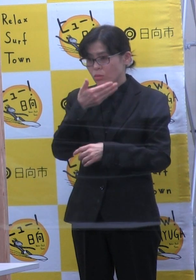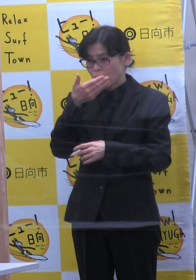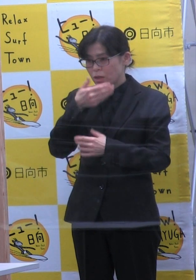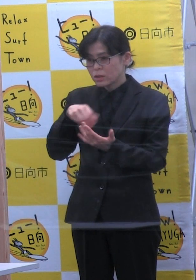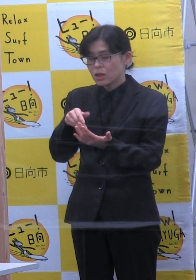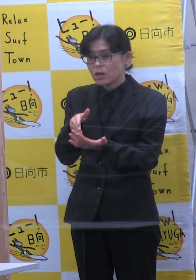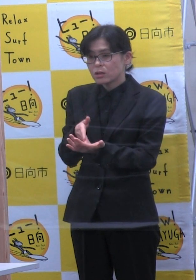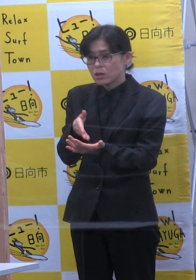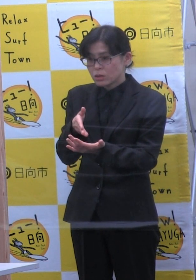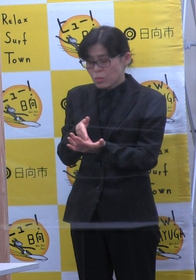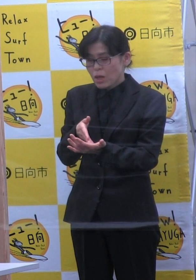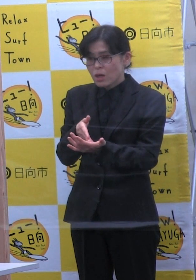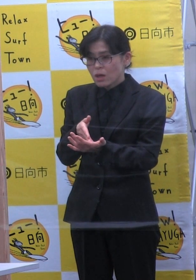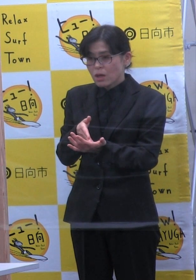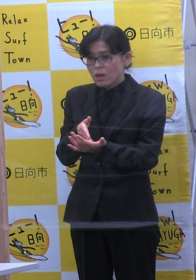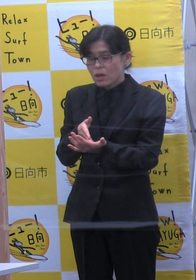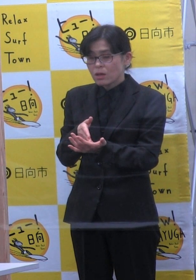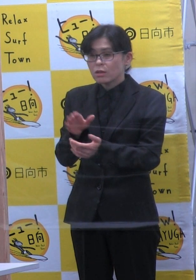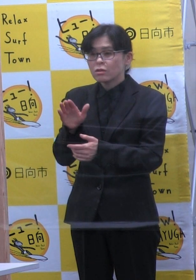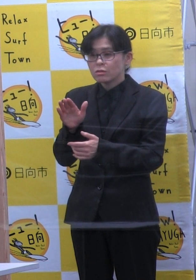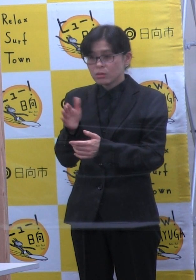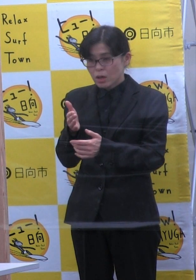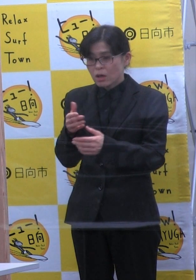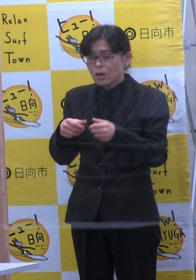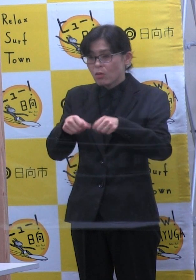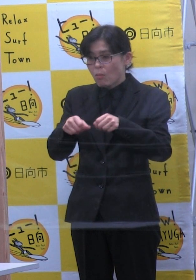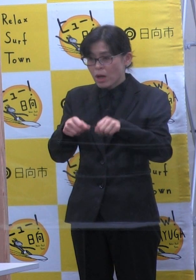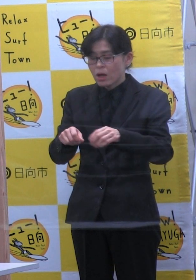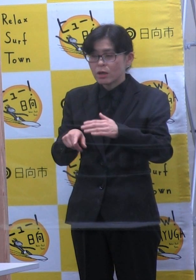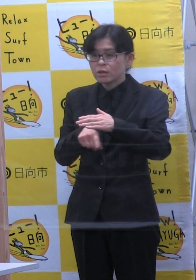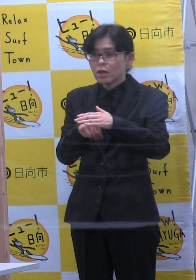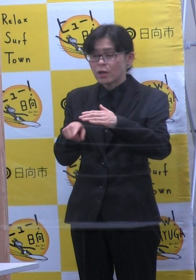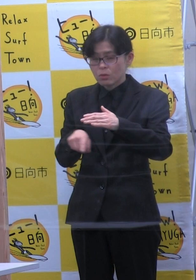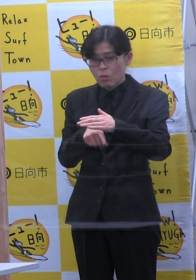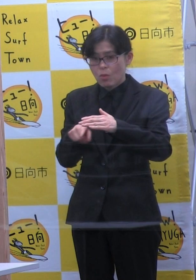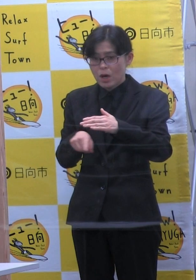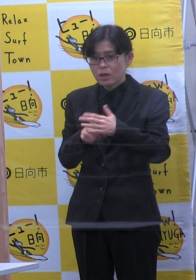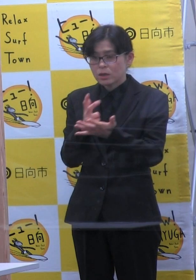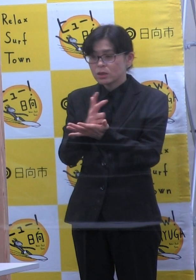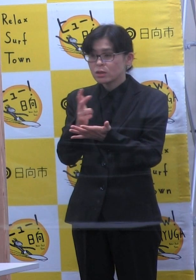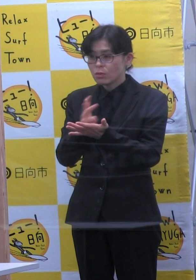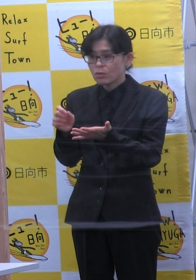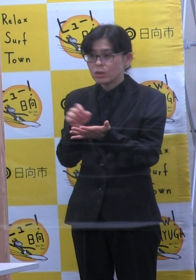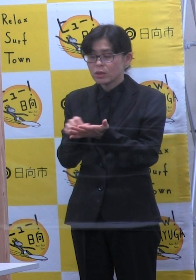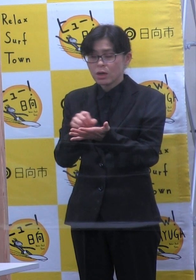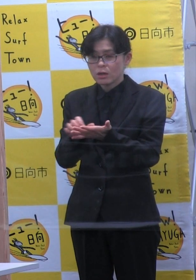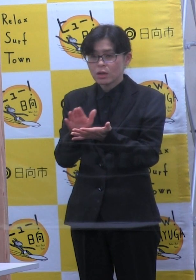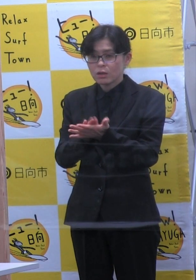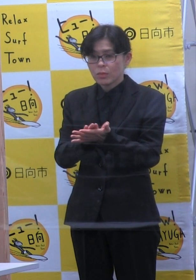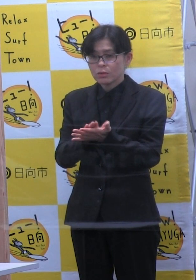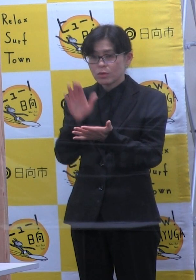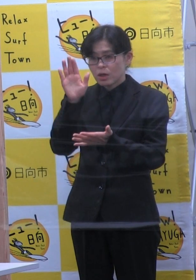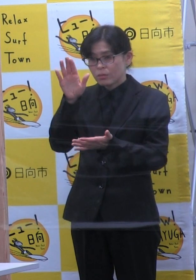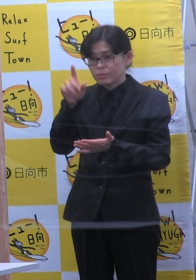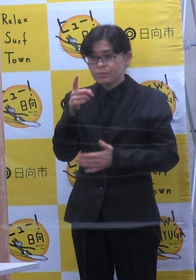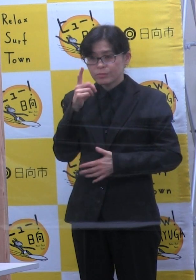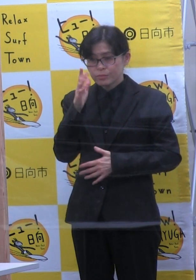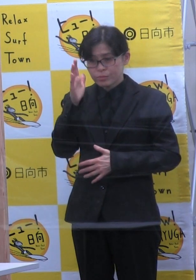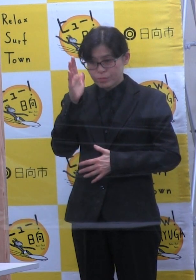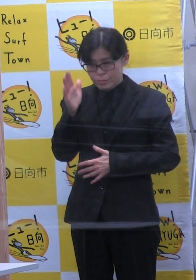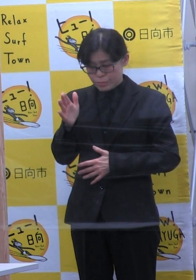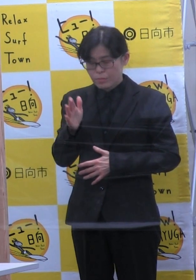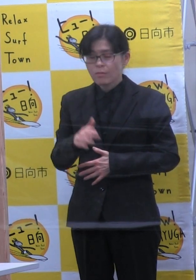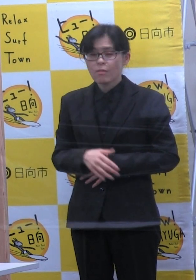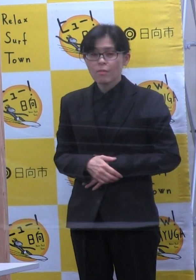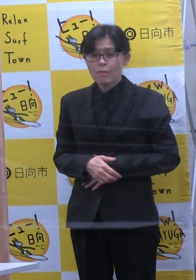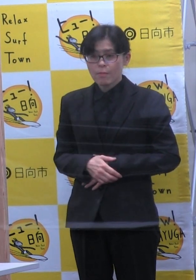業の説明となりますが、事業の詳細については資料に掲載していますので、後ほどご覧ください。